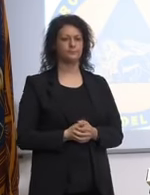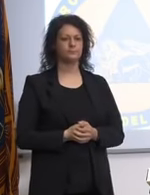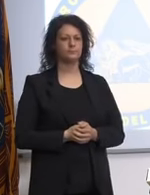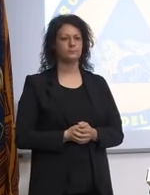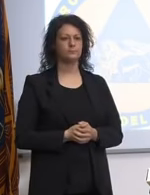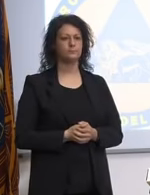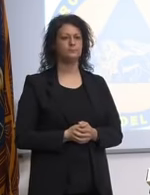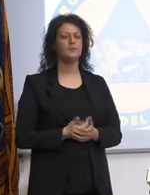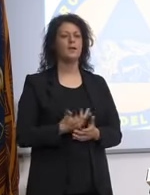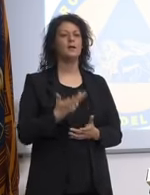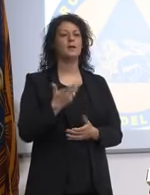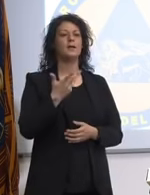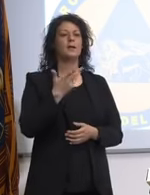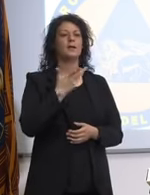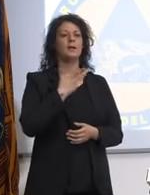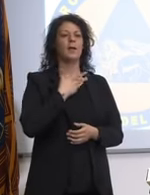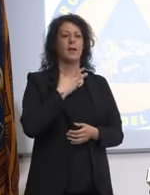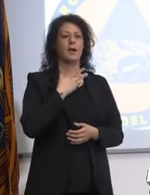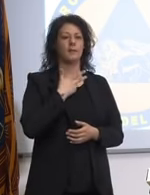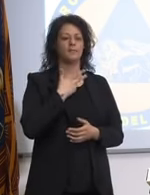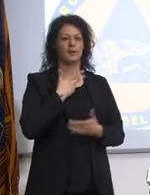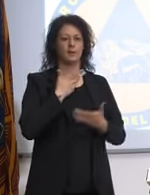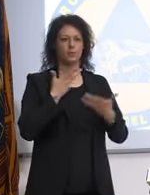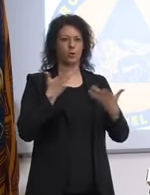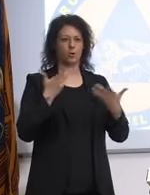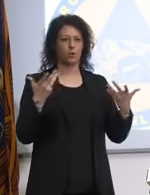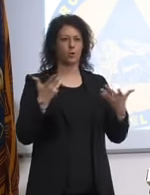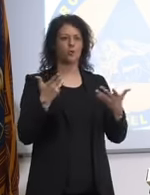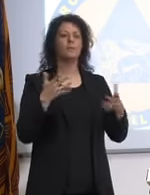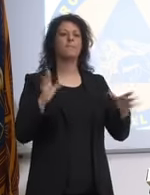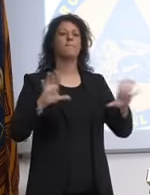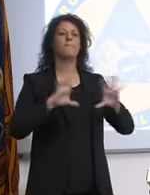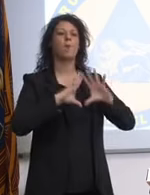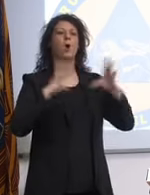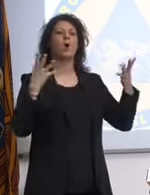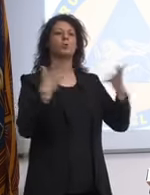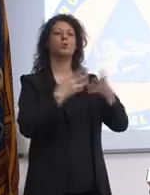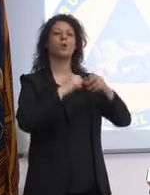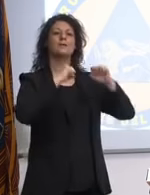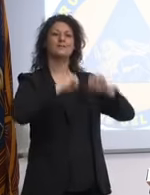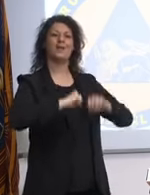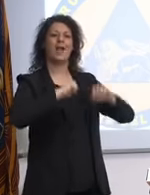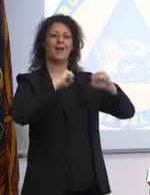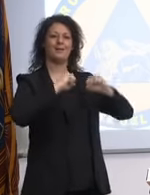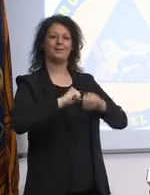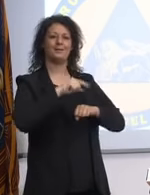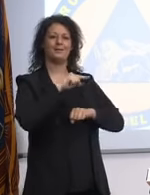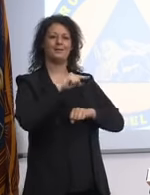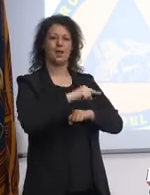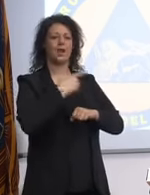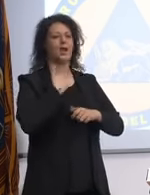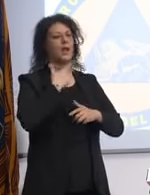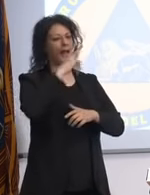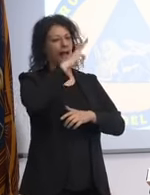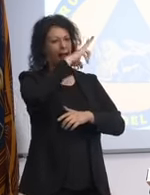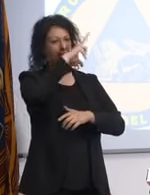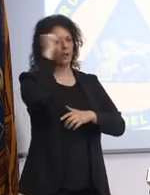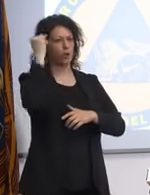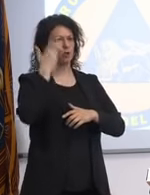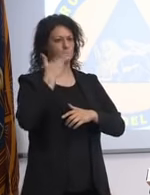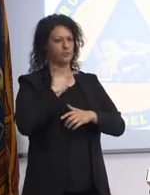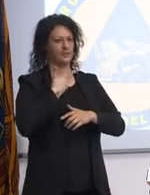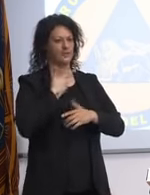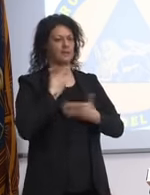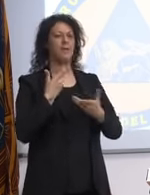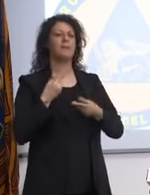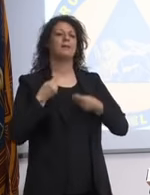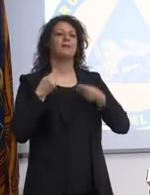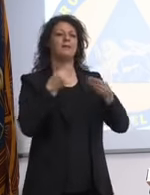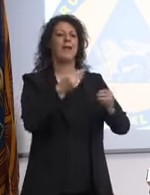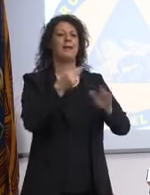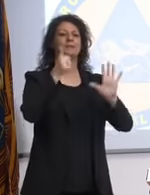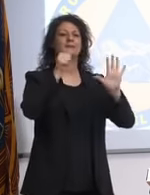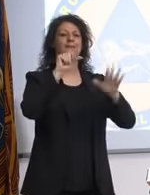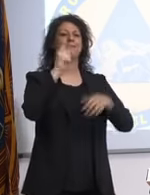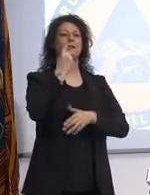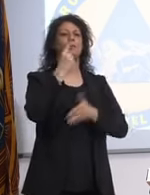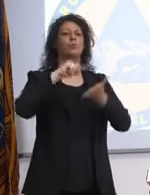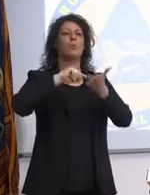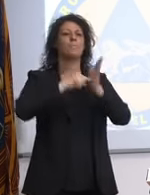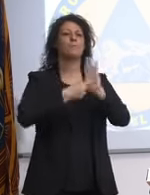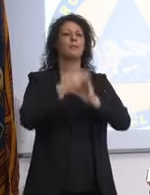il riconoscimento per il grande lavoro che ha fatto il mondo della sanità, sono quasi 61 milioni di euro che eroghiamo,